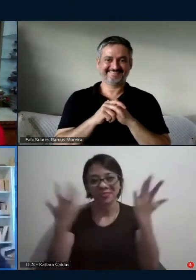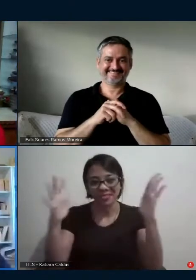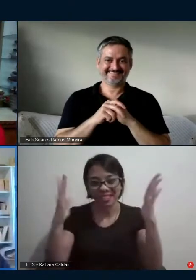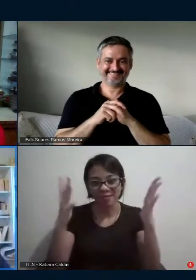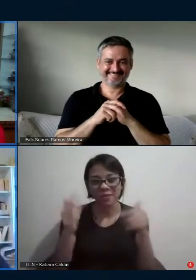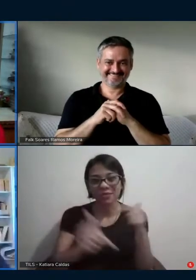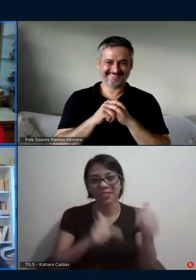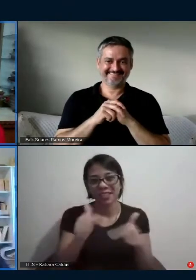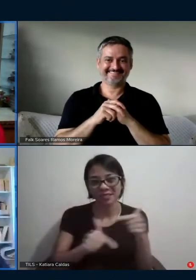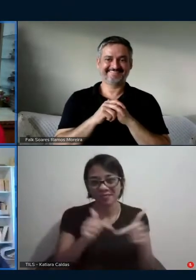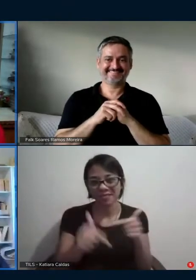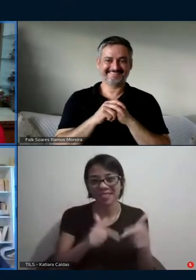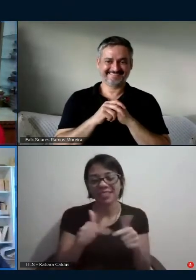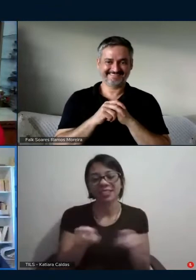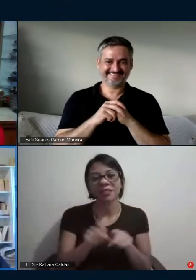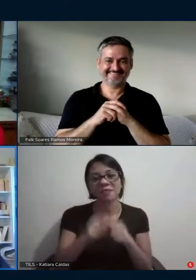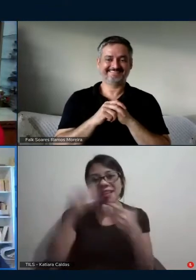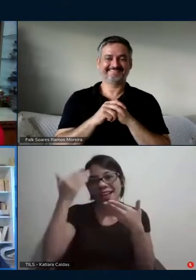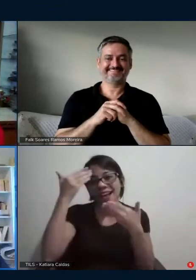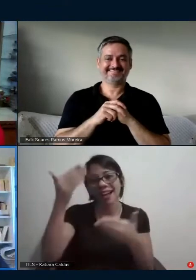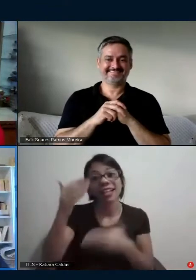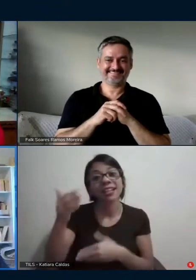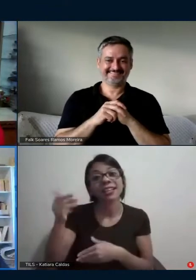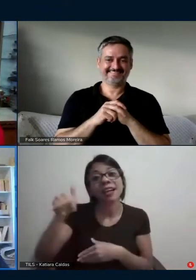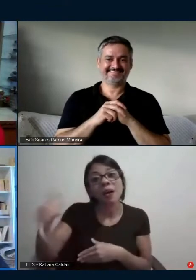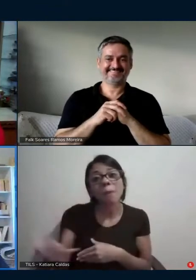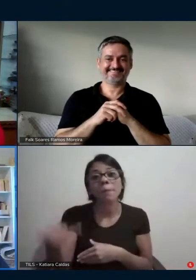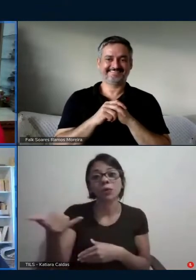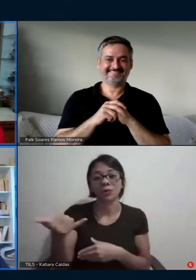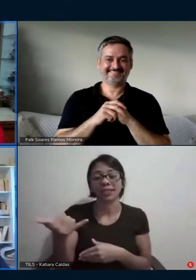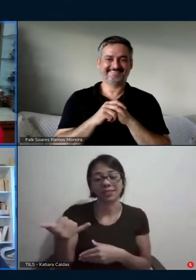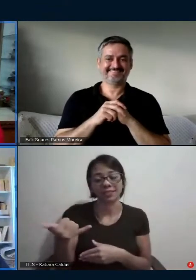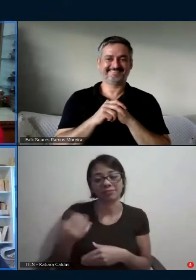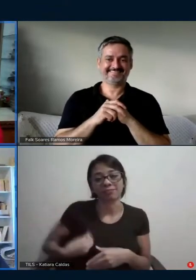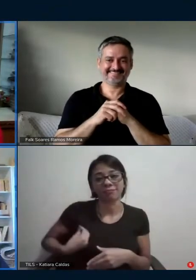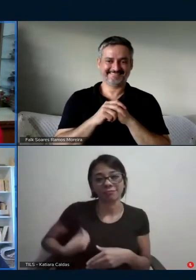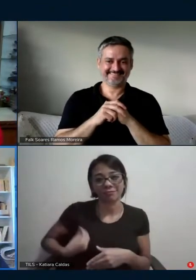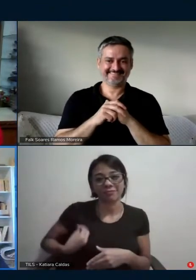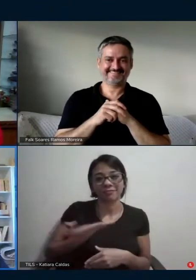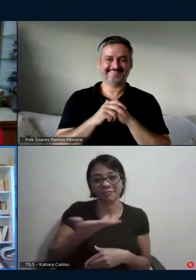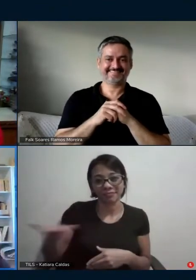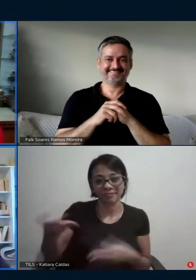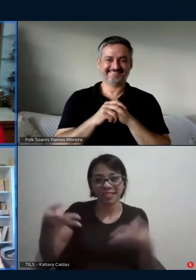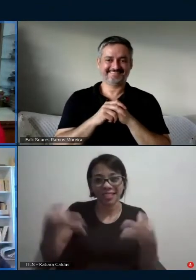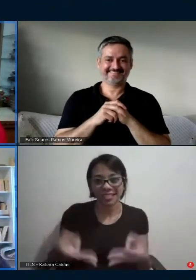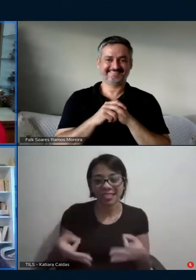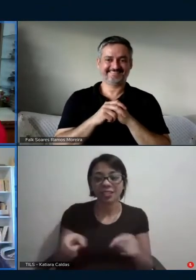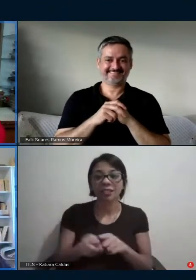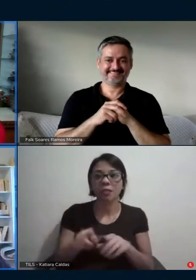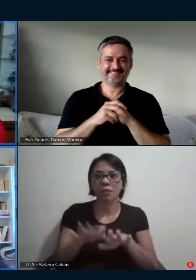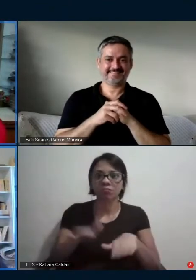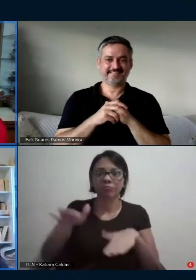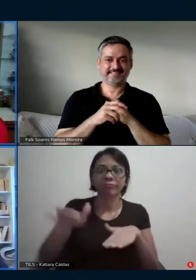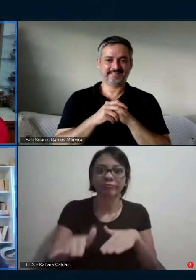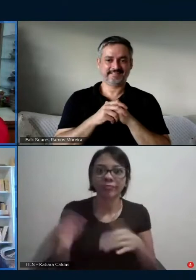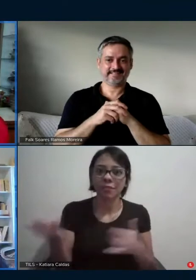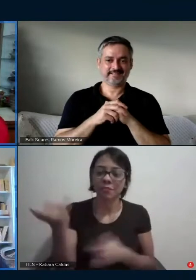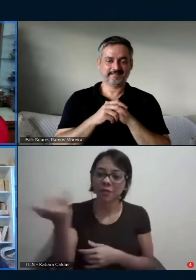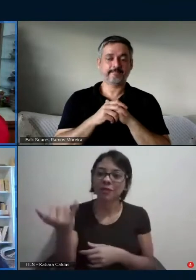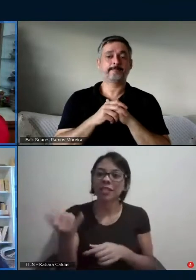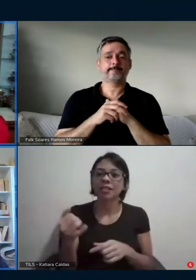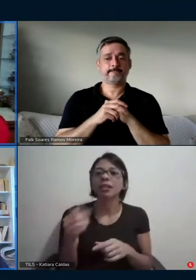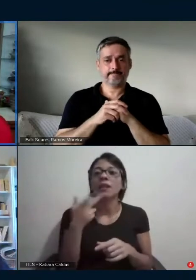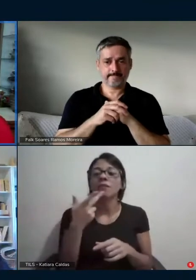trabalho e Pronto. obrigada pela oportunidade de estar aqui. Com Então tá. certeza, e por esse passo. Viram que eu não misturei as coisas.